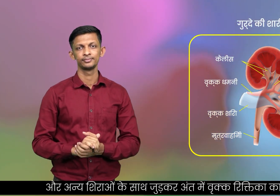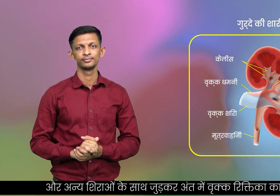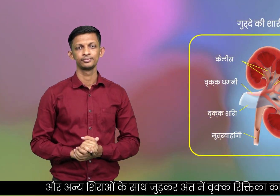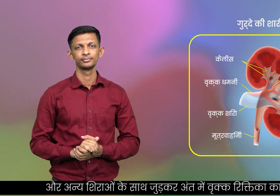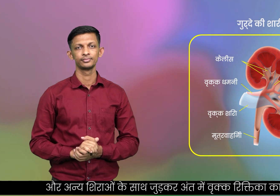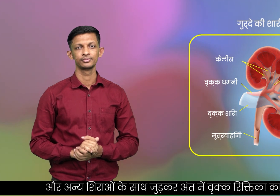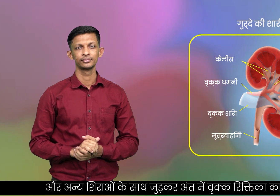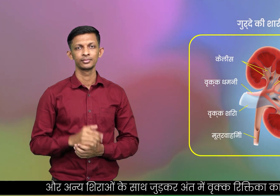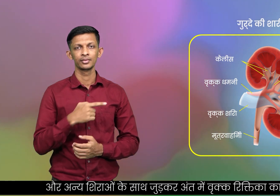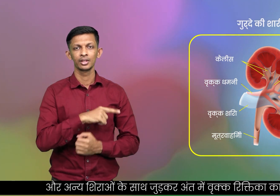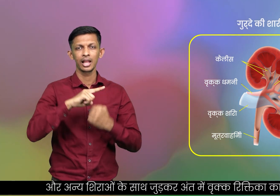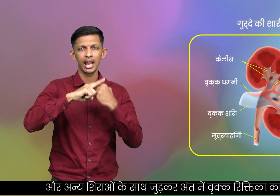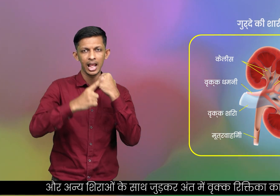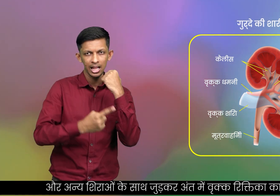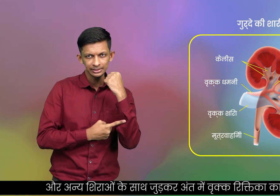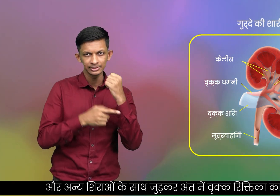रिक्तिका का निर्माण करती है।